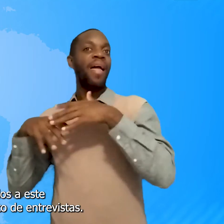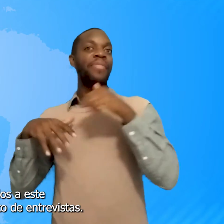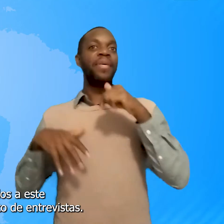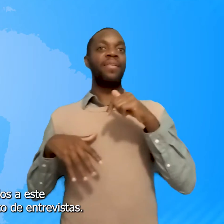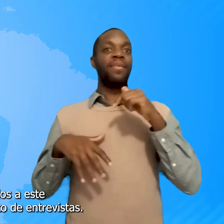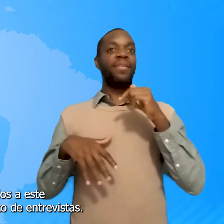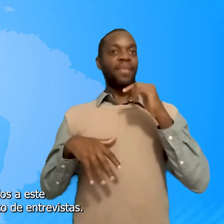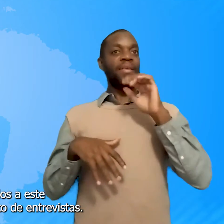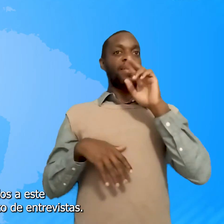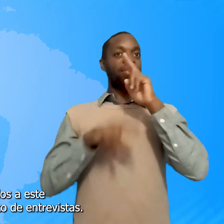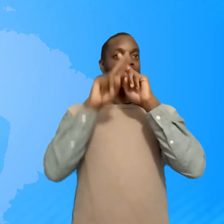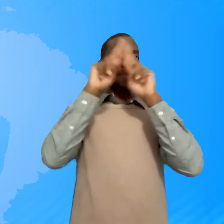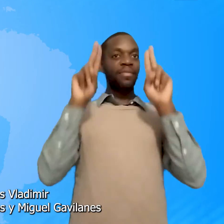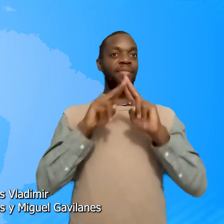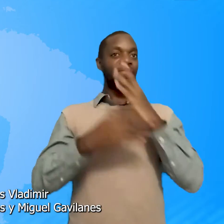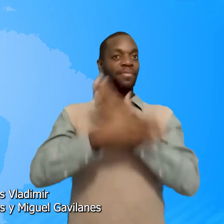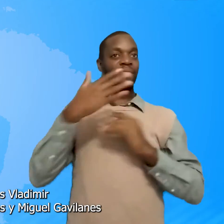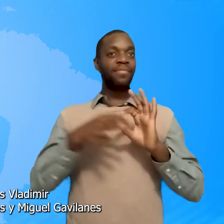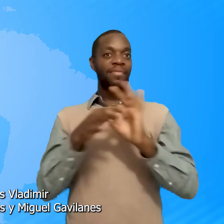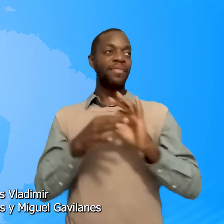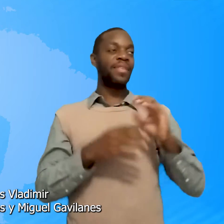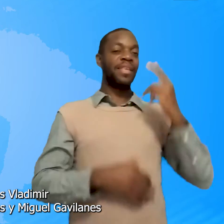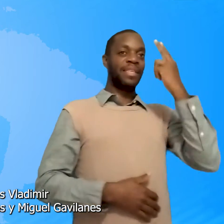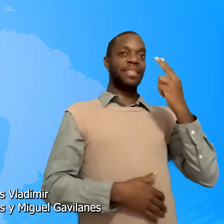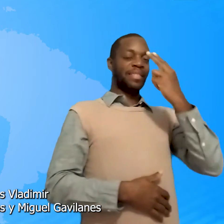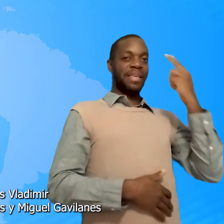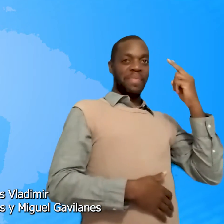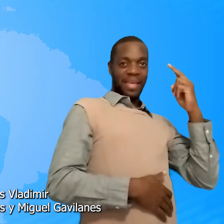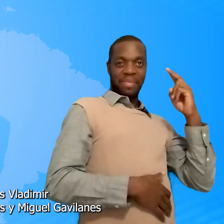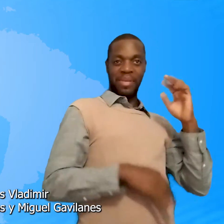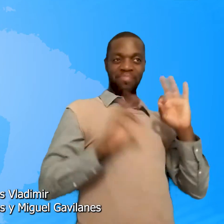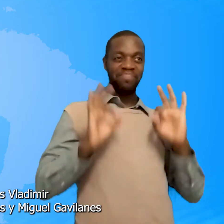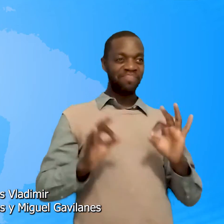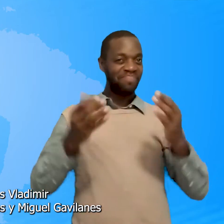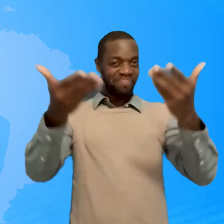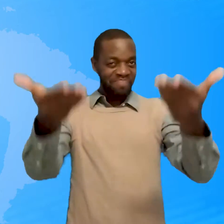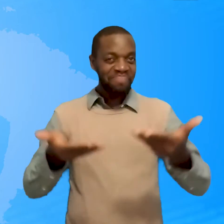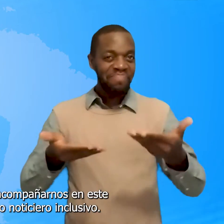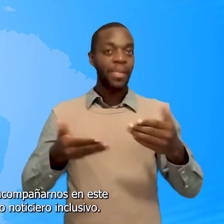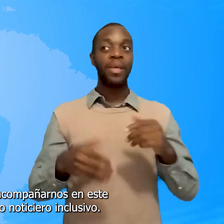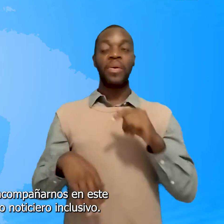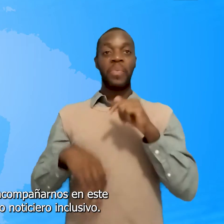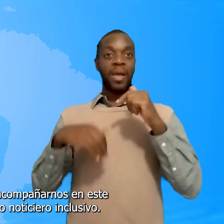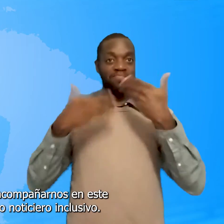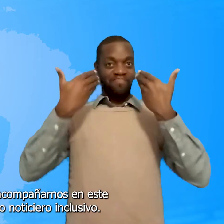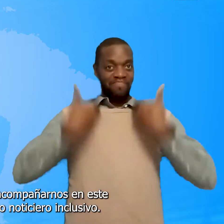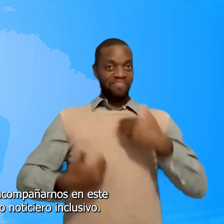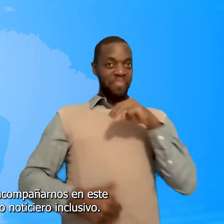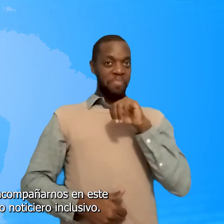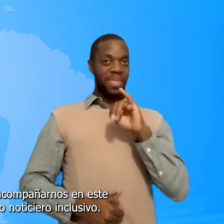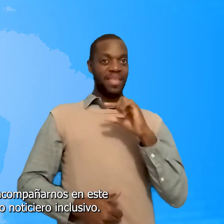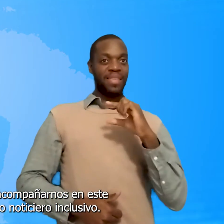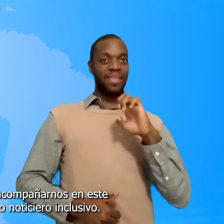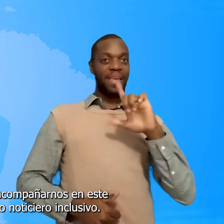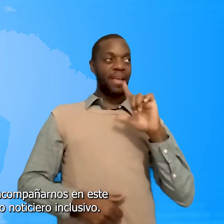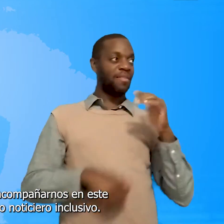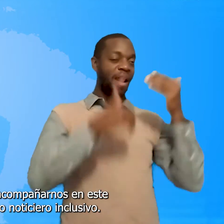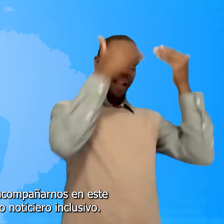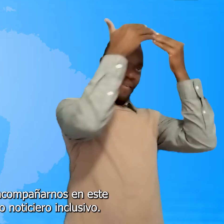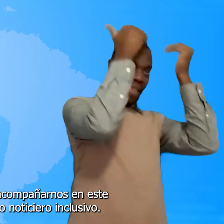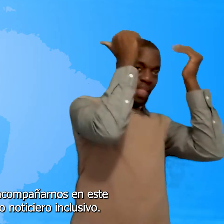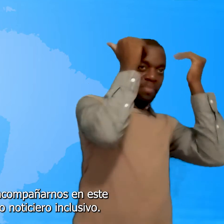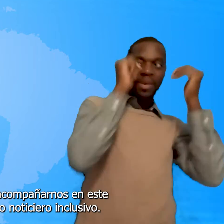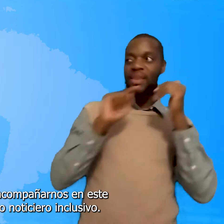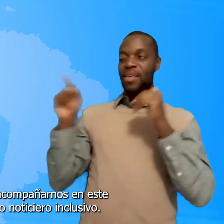este nuestro segmento de entrevistas. Sus amigos Vladimir Guevara en Controles y Miguel Gavilanes, les agradecemos por acompañarnos en